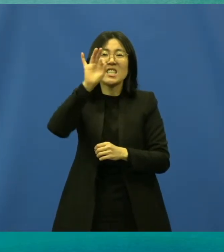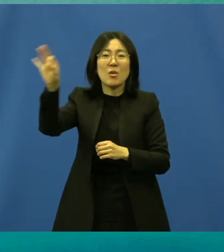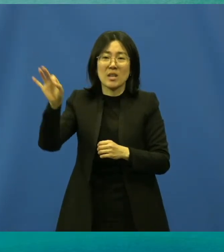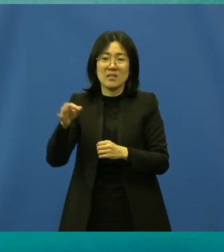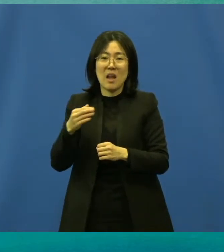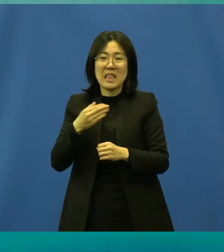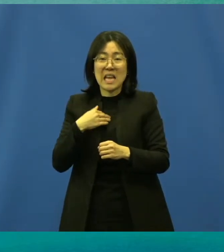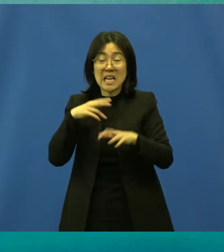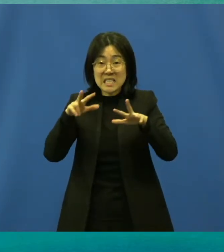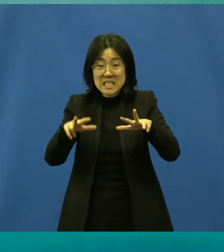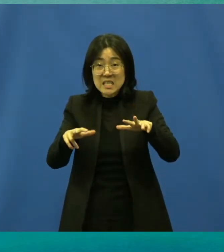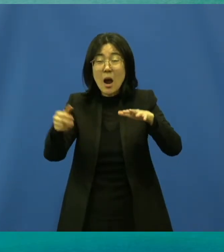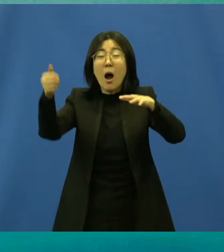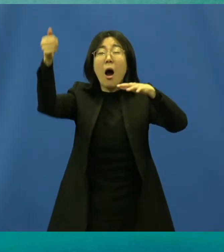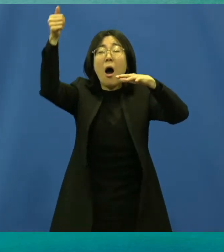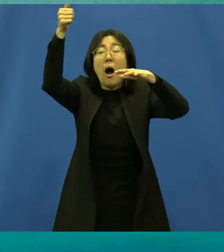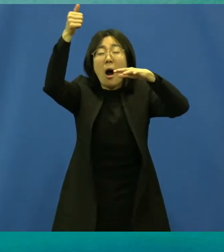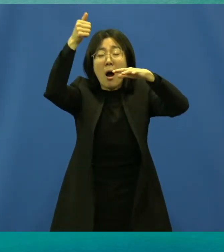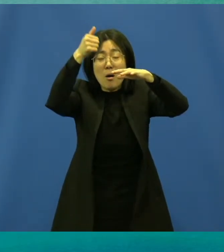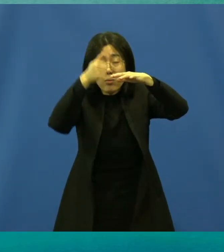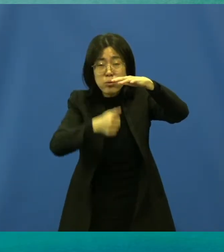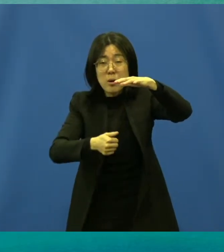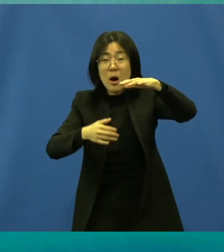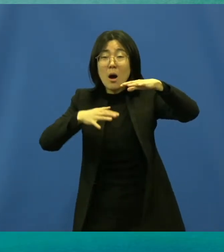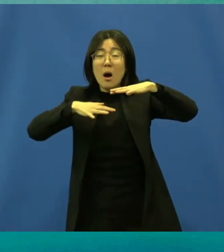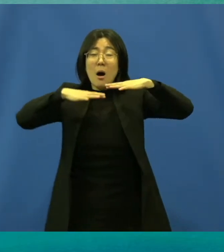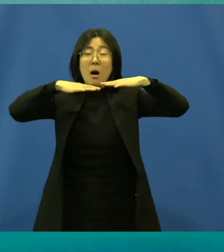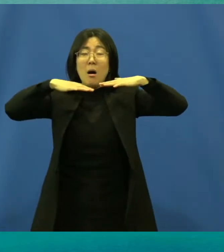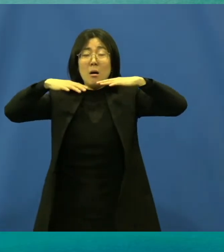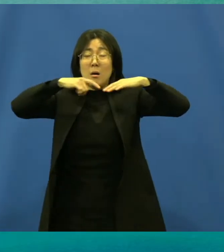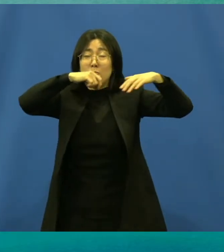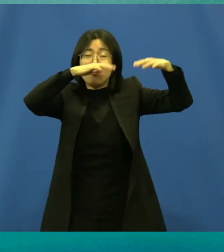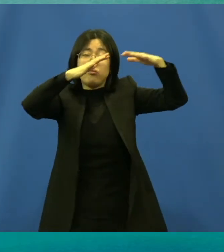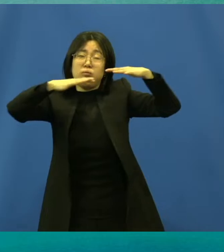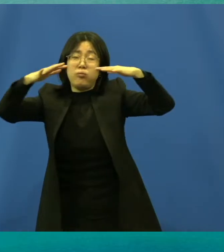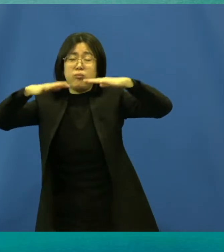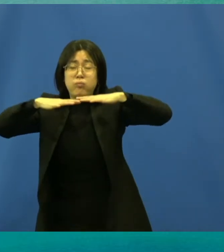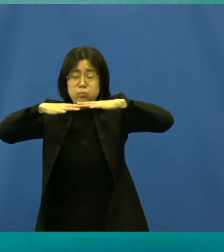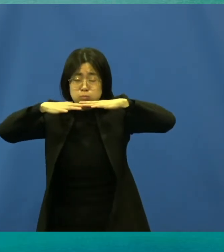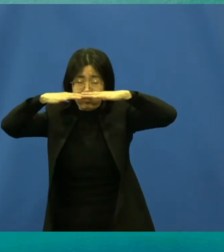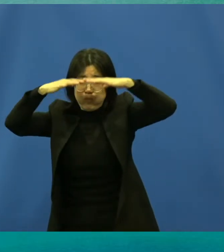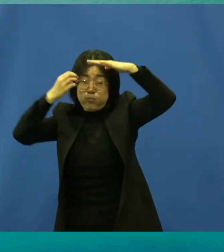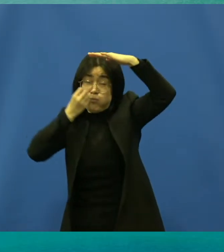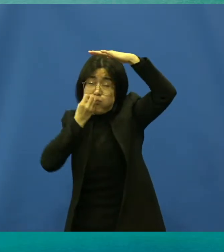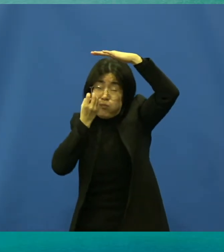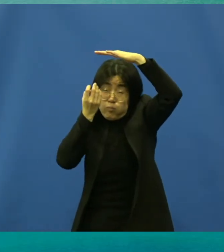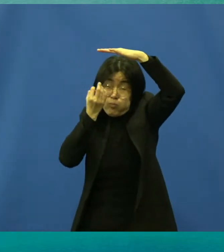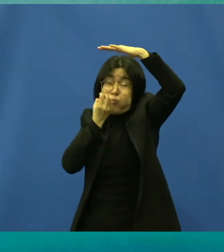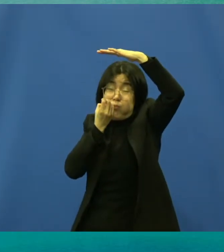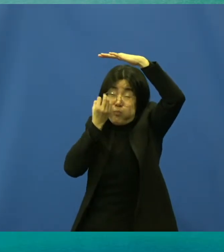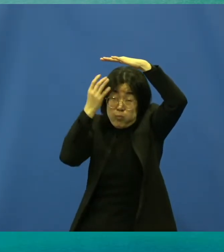파도와 큰 물결이 다 내 위에 덮쳤나이다.